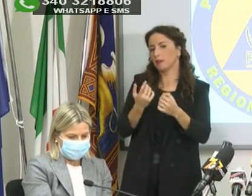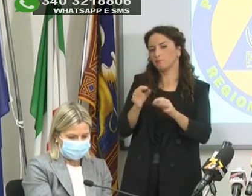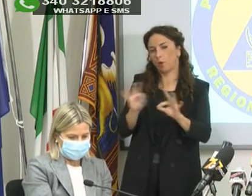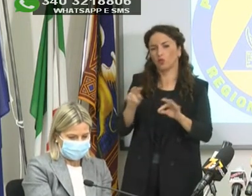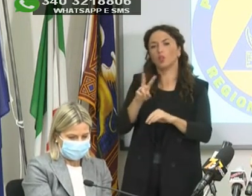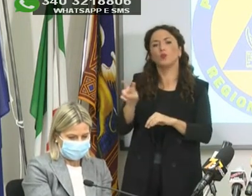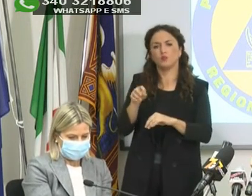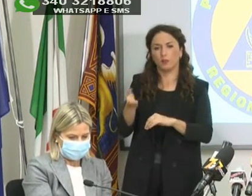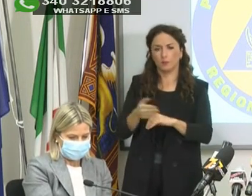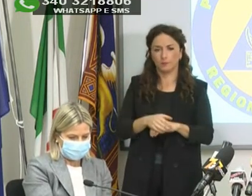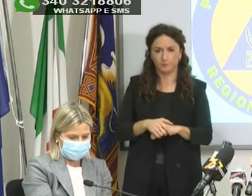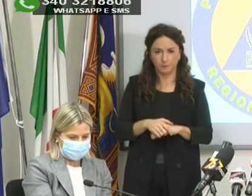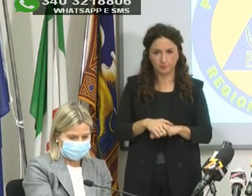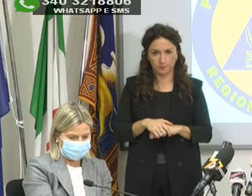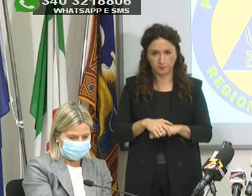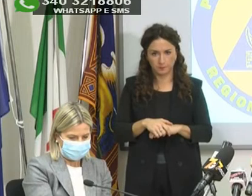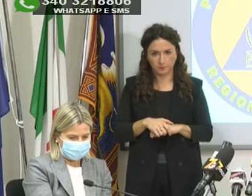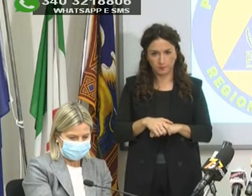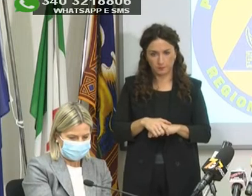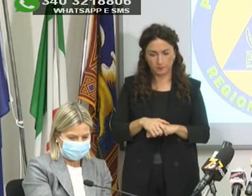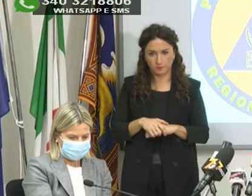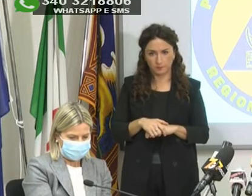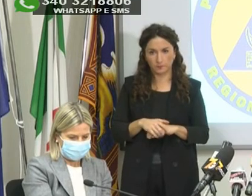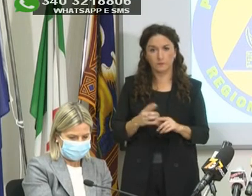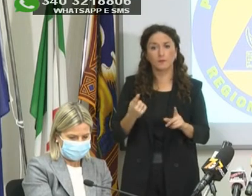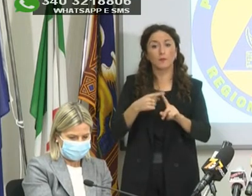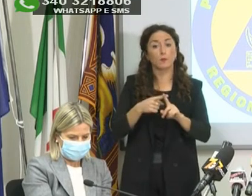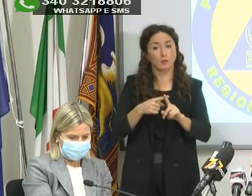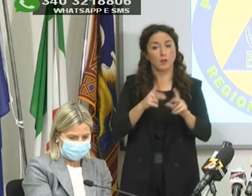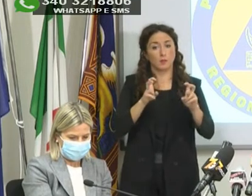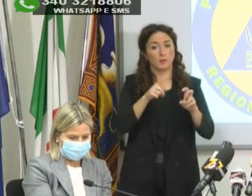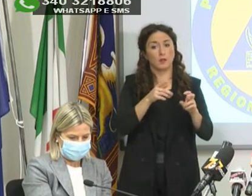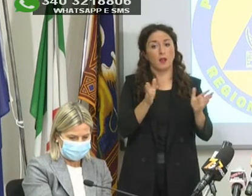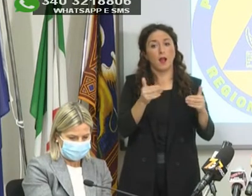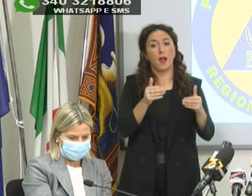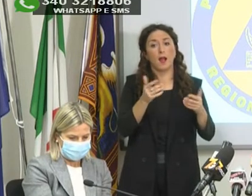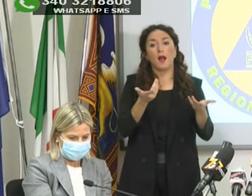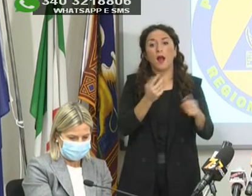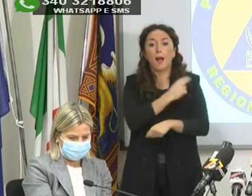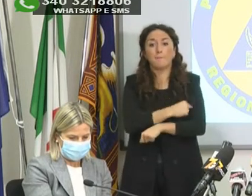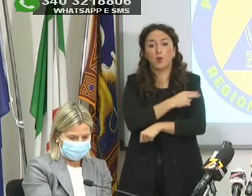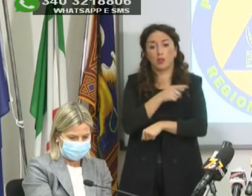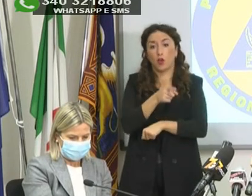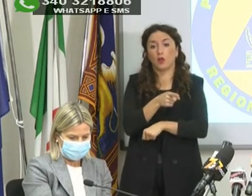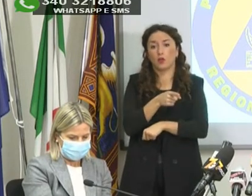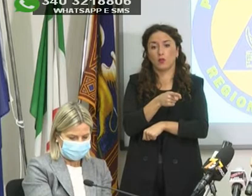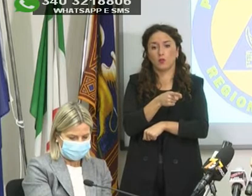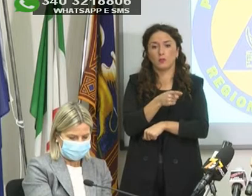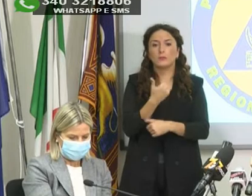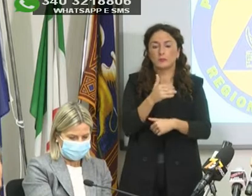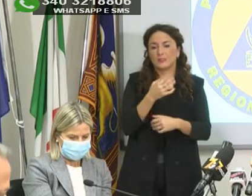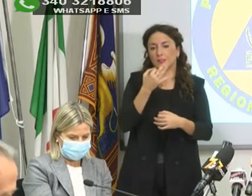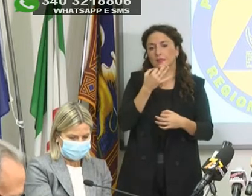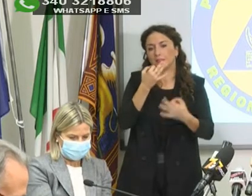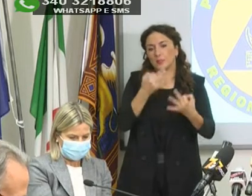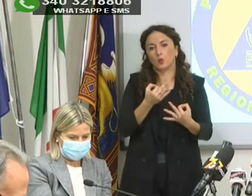non Covid. E poi ovviamente il tema dell'ambulatoriale sarà un tema che avrà, diciamo, più pressione,